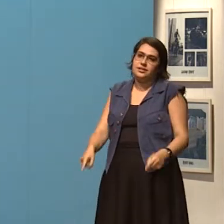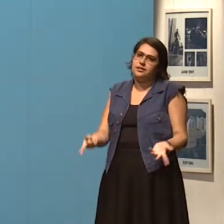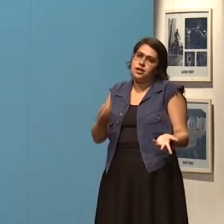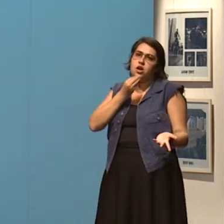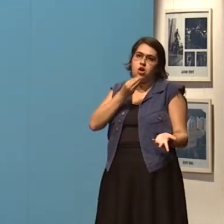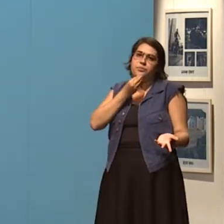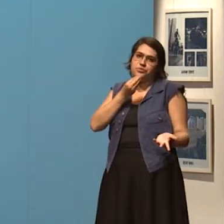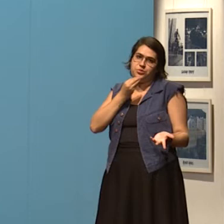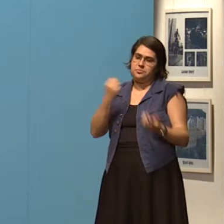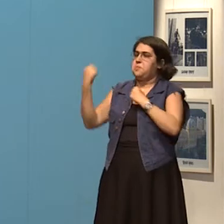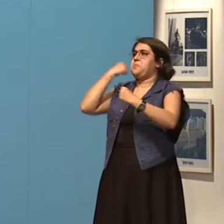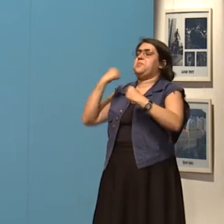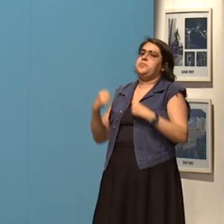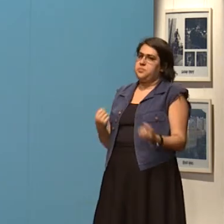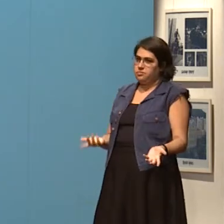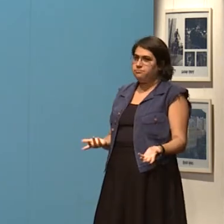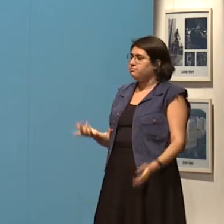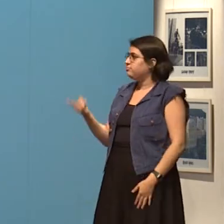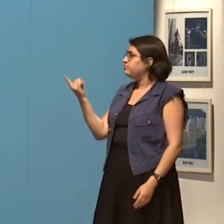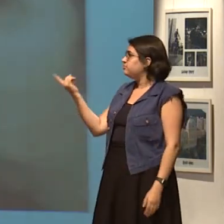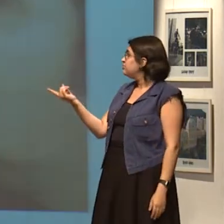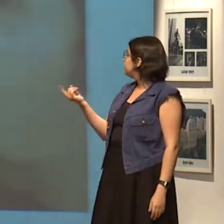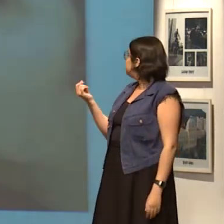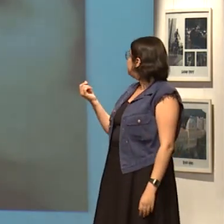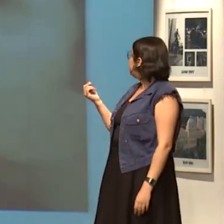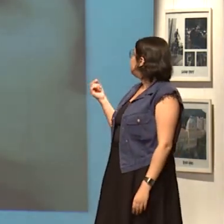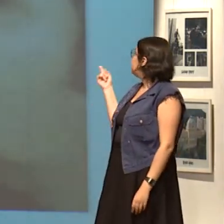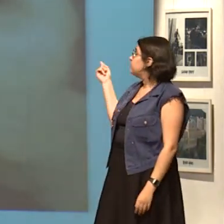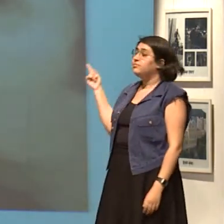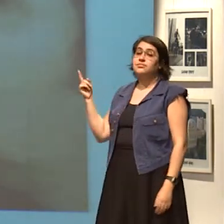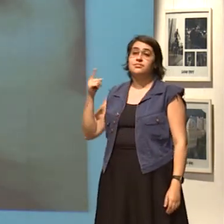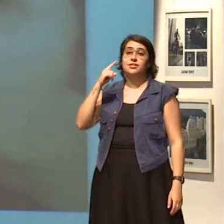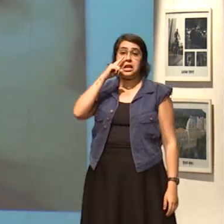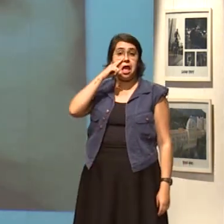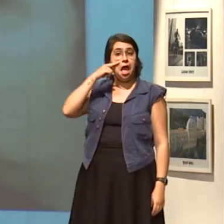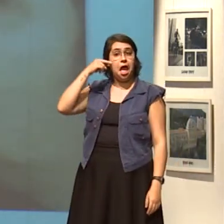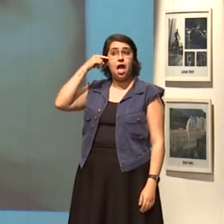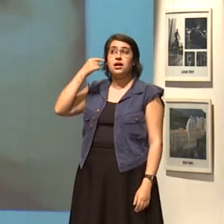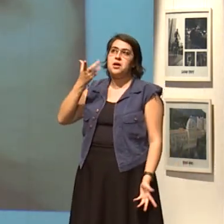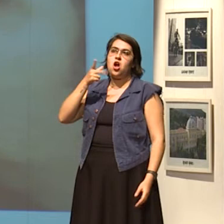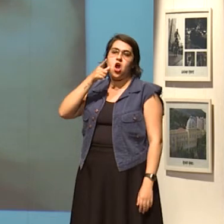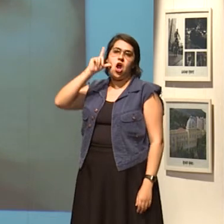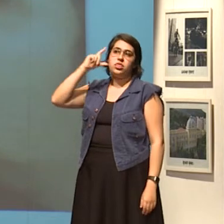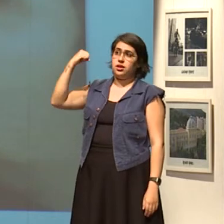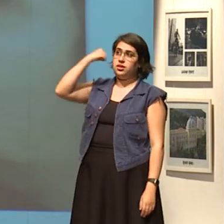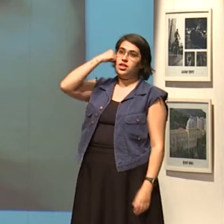Violência física. É óbvio, a violência do corpo. Vocês podem